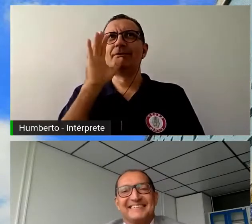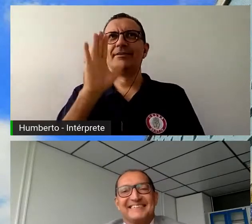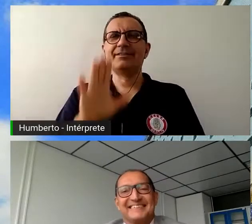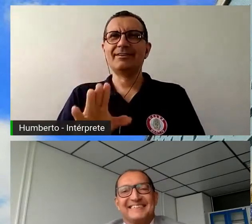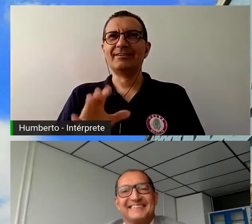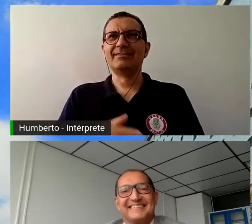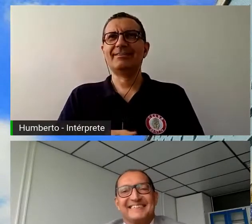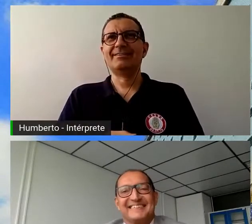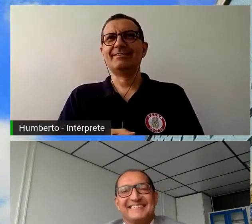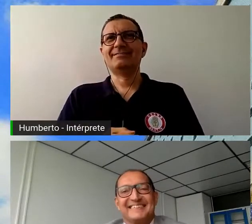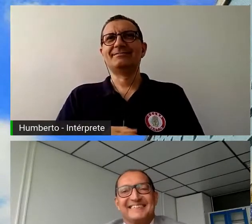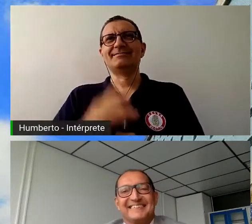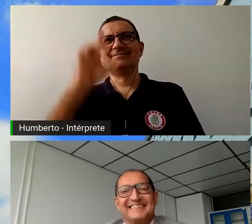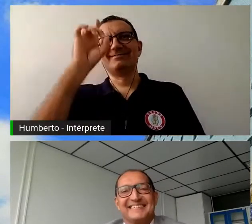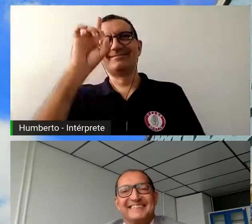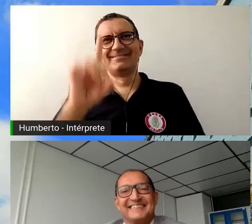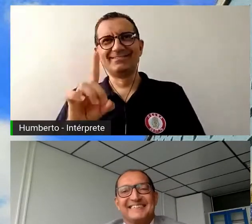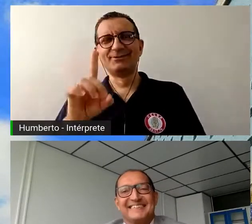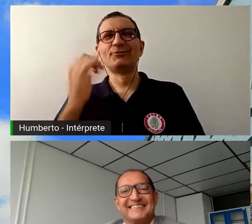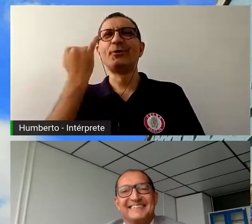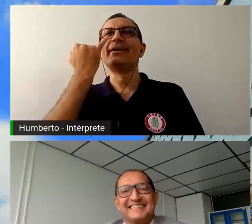senhor diretor-geral, o professor Ives.